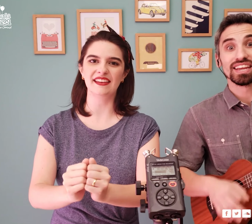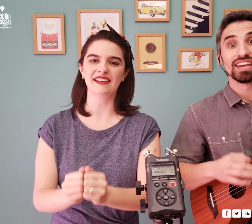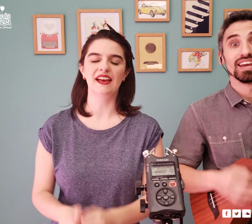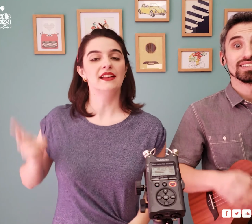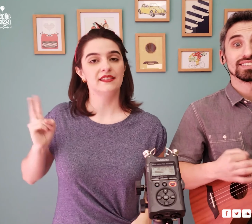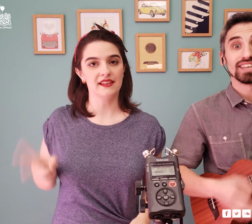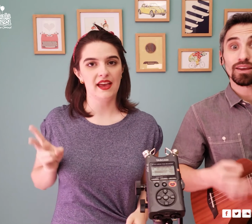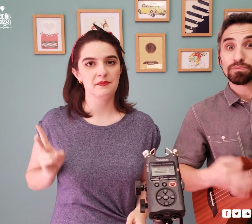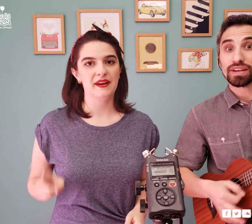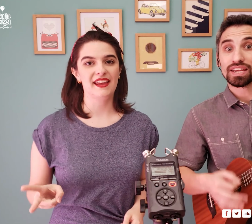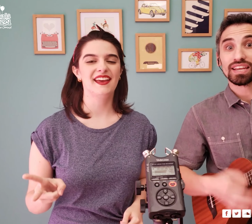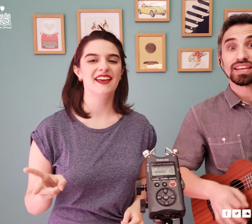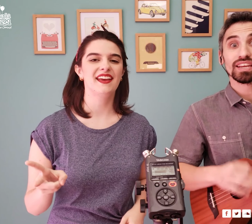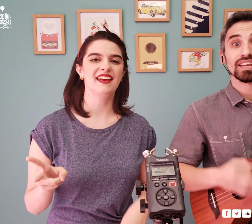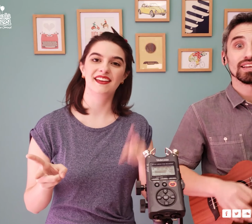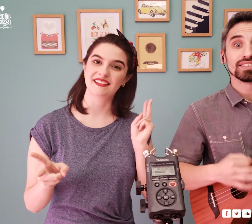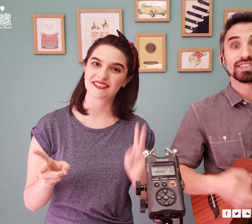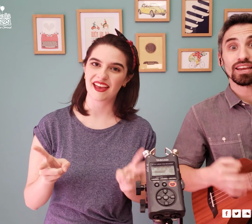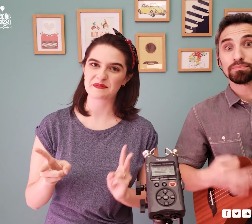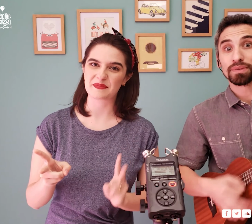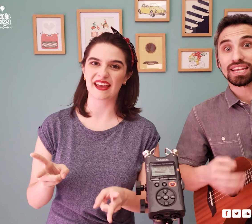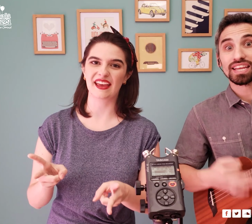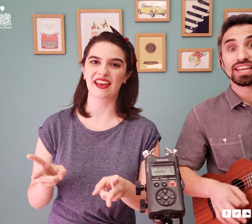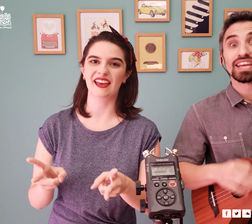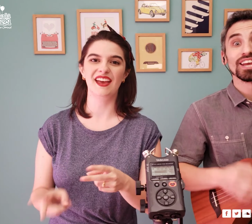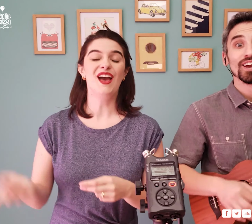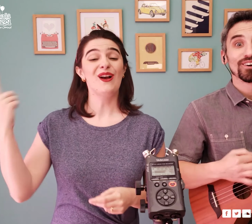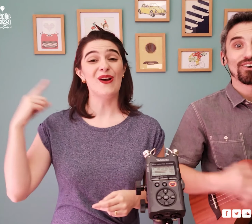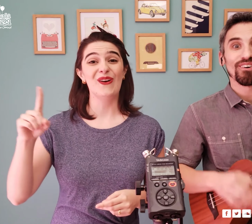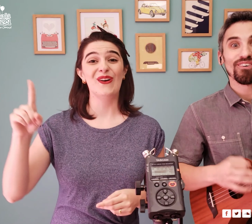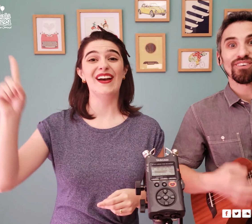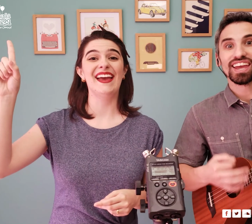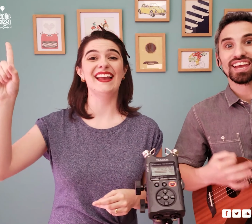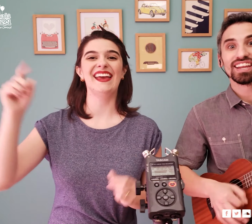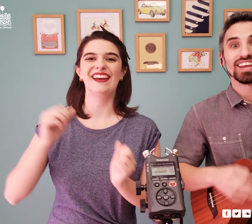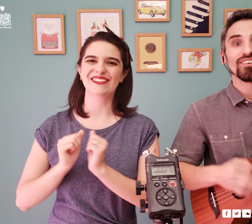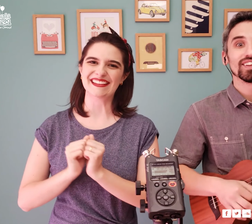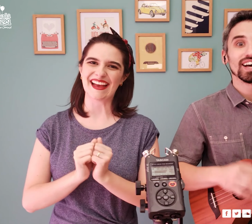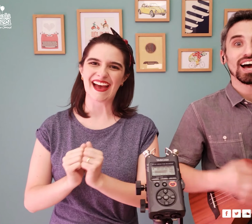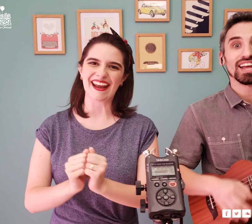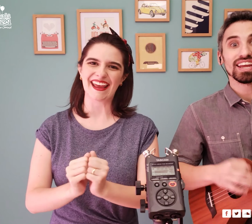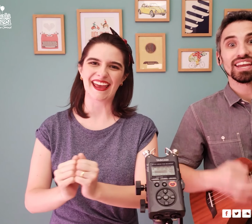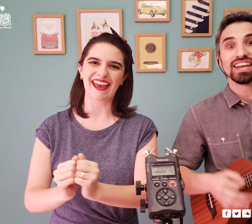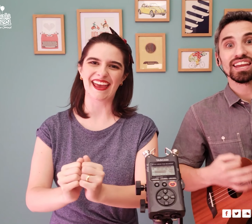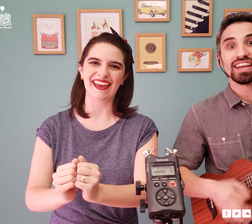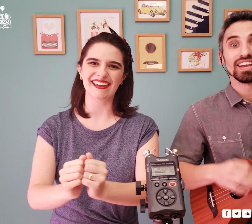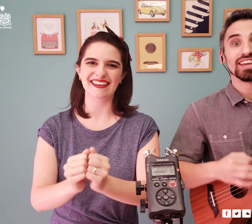Sempre, sempre com Ele eu andarei